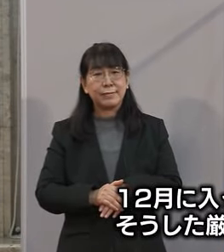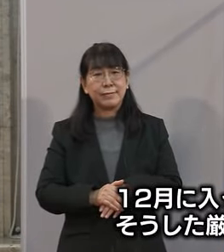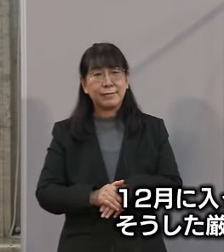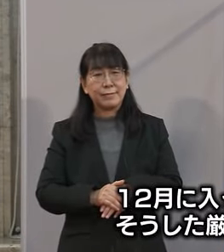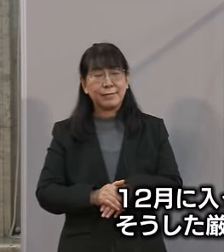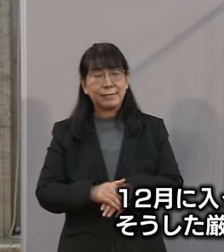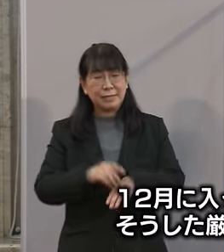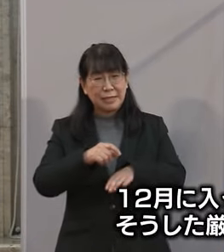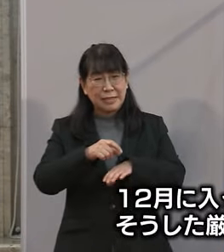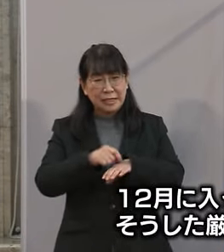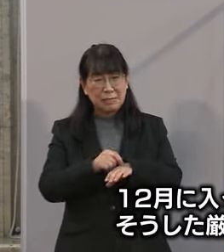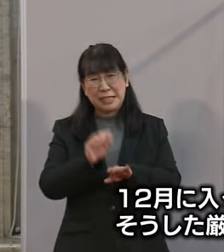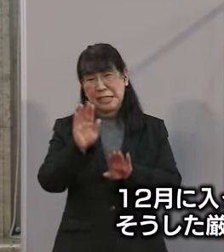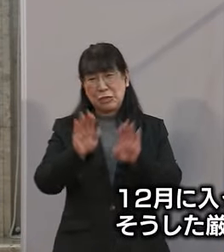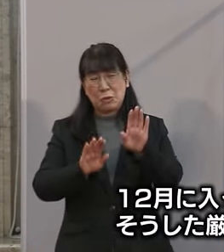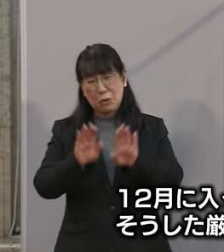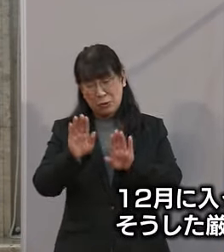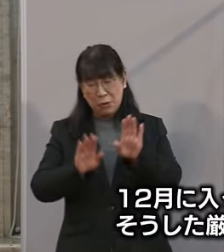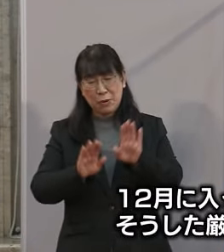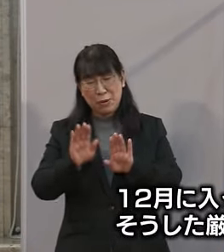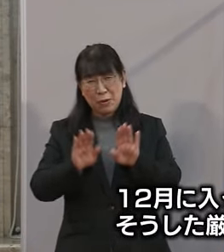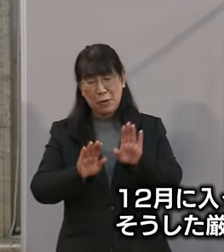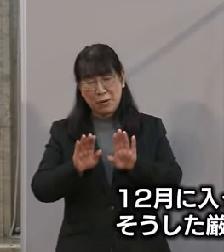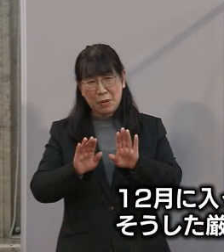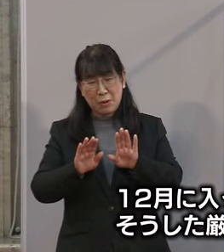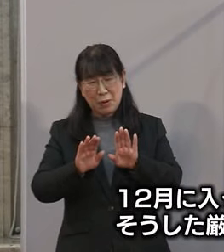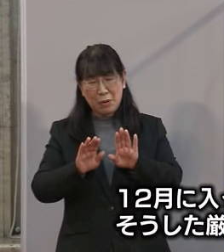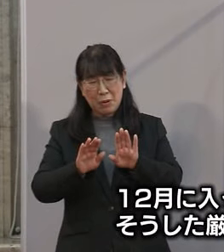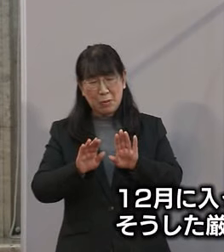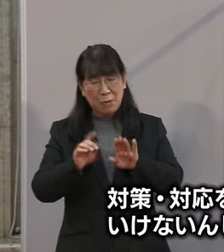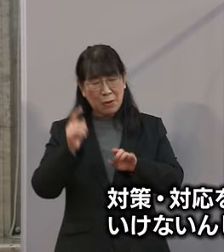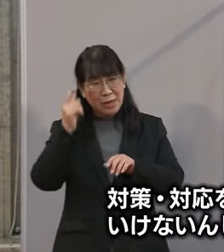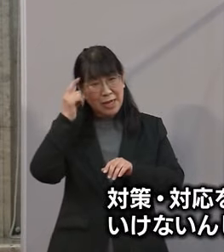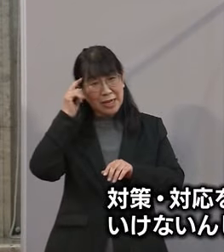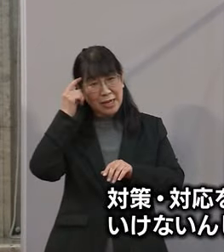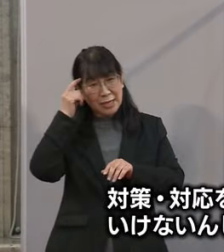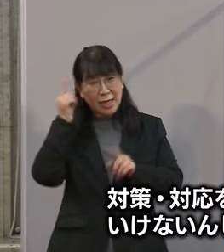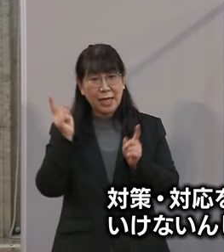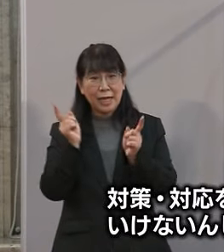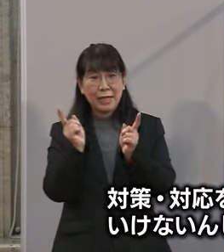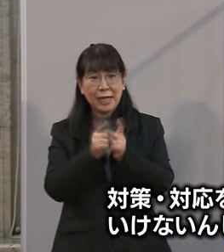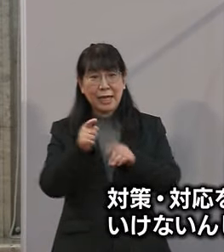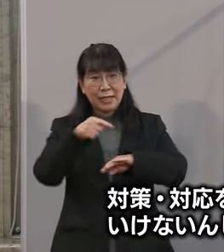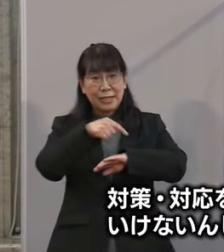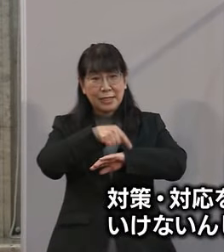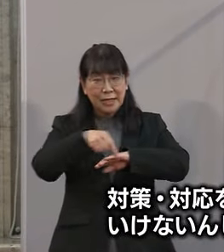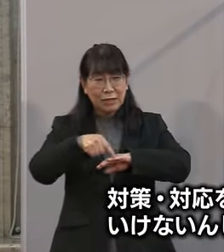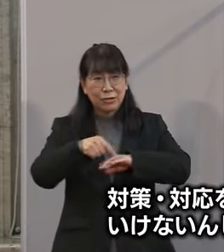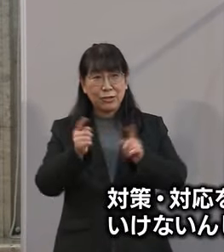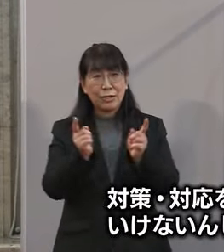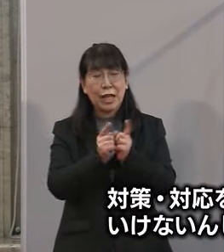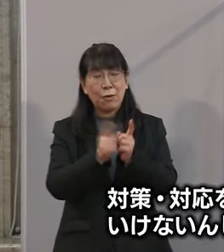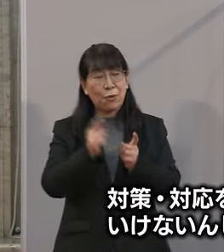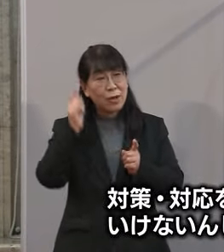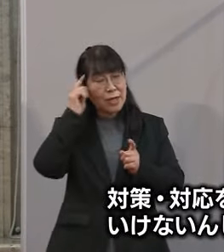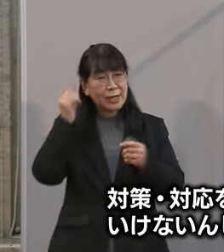そうした厳しい事態も想定をして対策対応を考えていかなければいけないんじゃないか